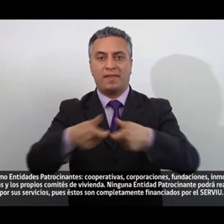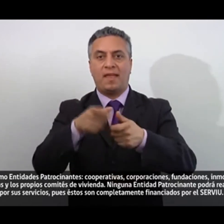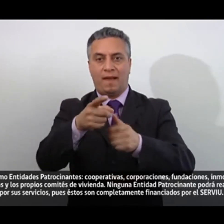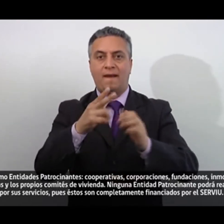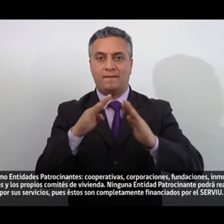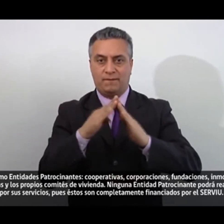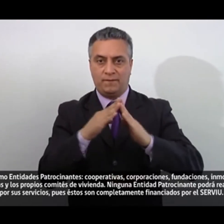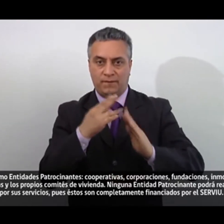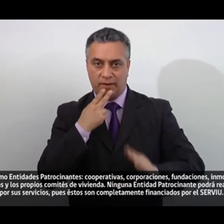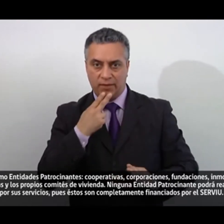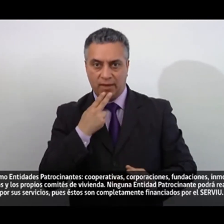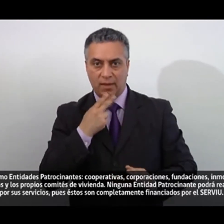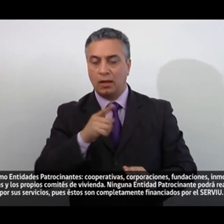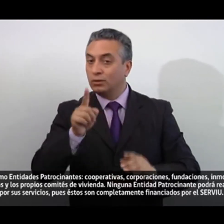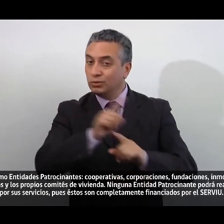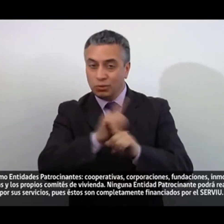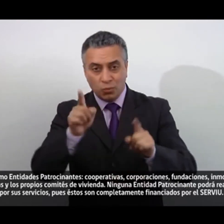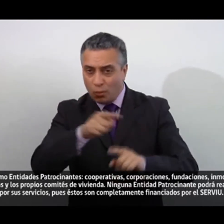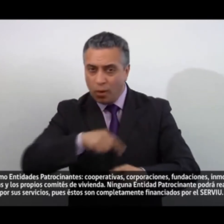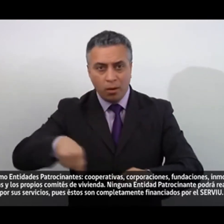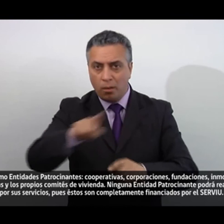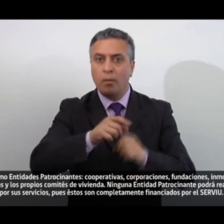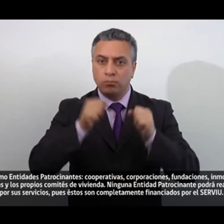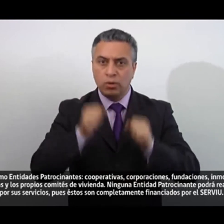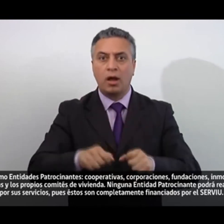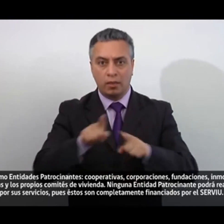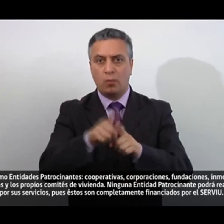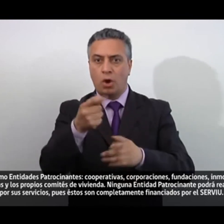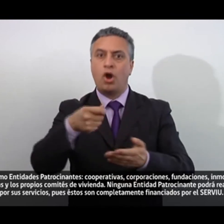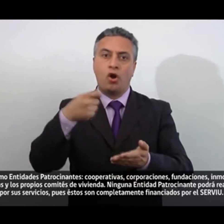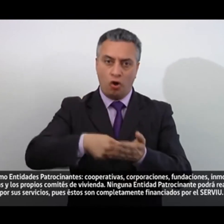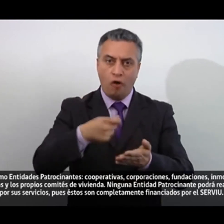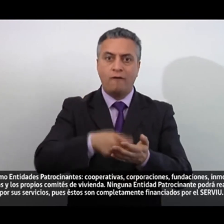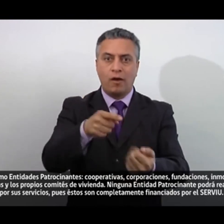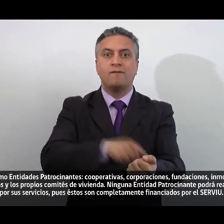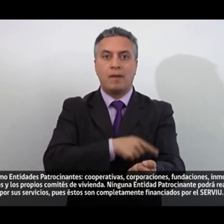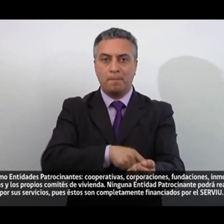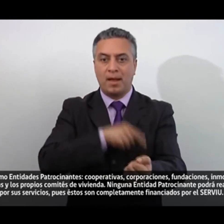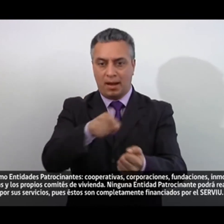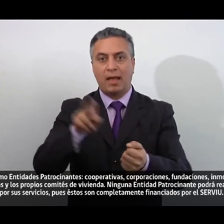vivienda. Ninguna entidad patrocinante podrá realizar cobros a las familias por sus